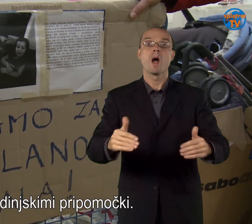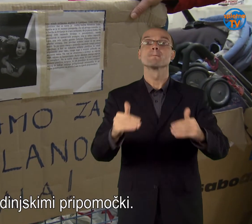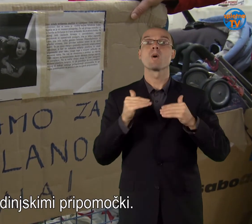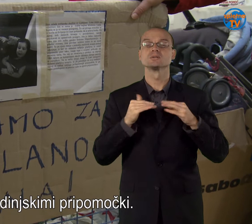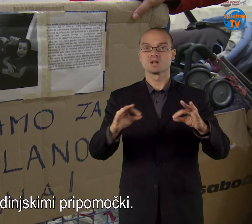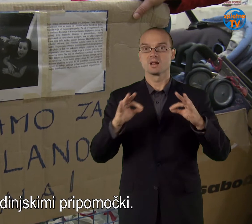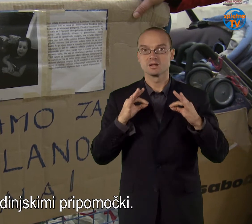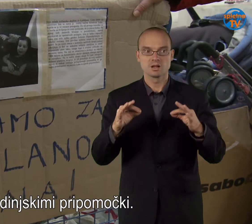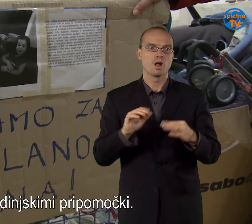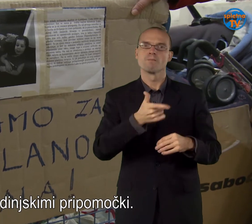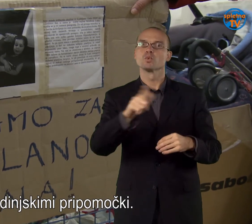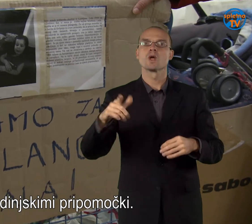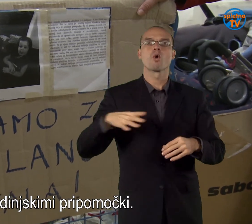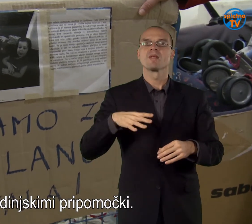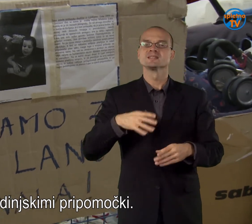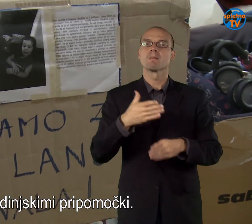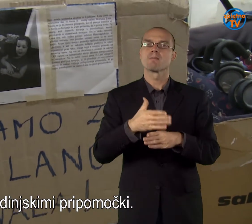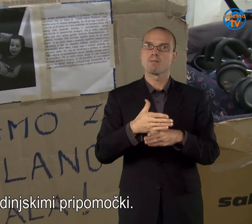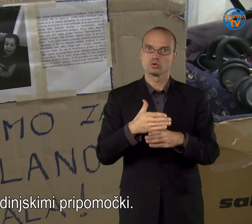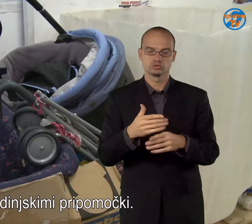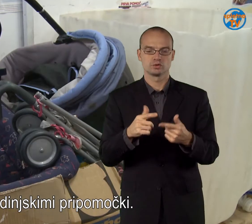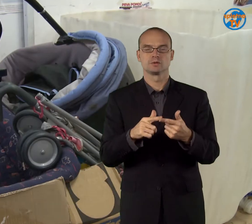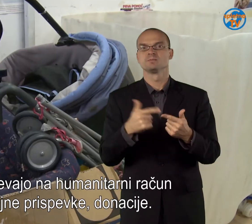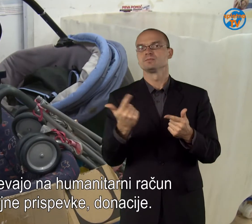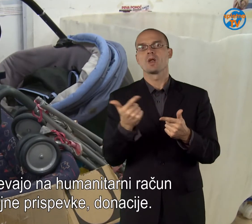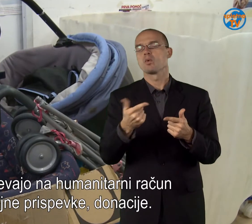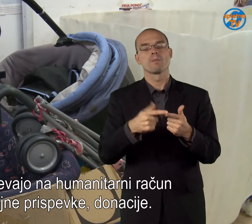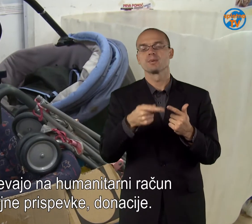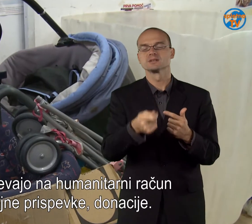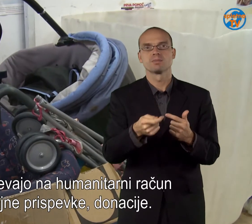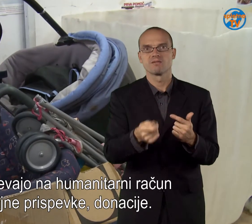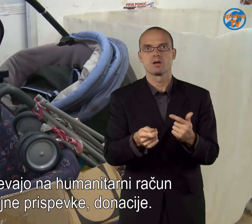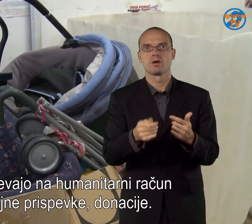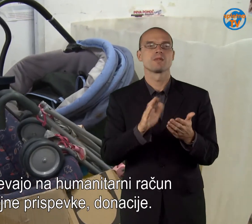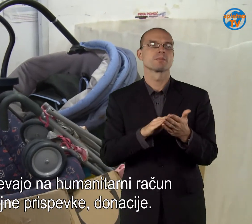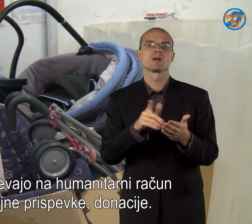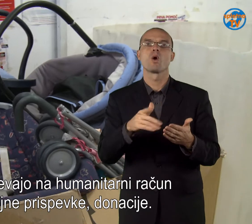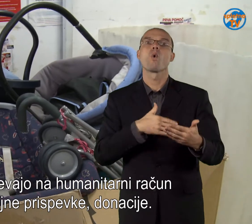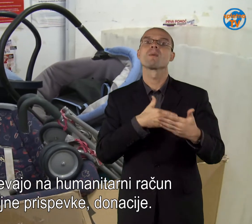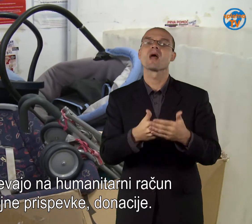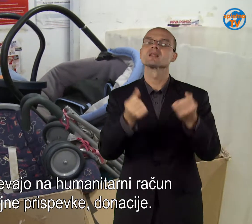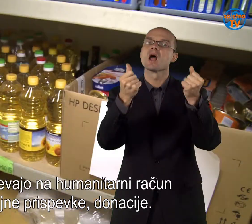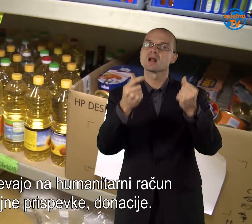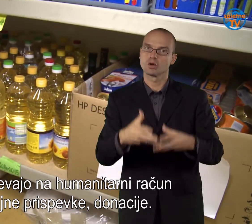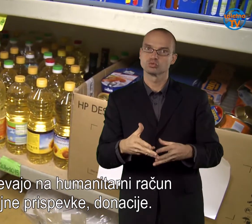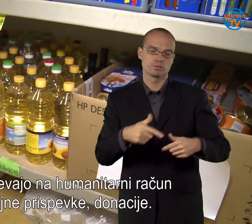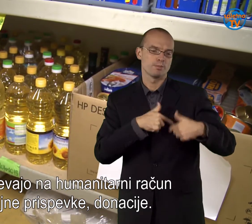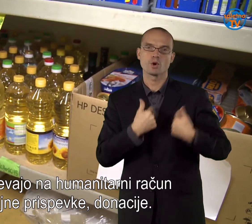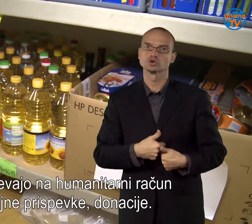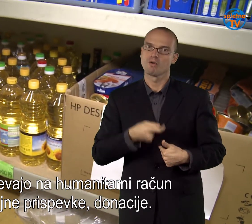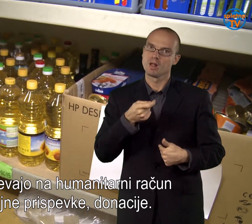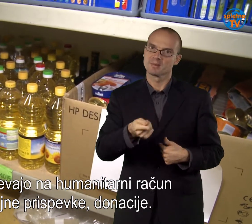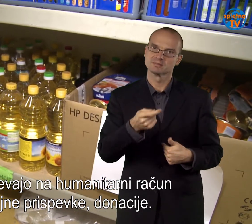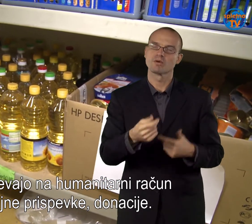drugimi gospodinjskimi pripomočki, lahko prispevajo na humanitarni račun